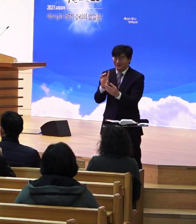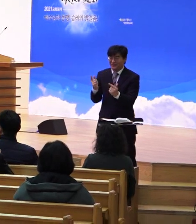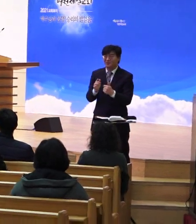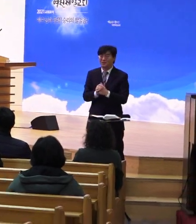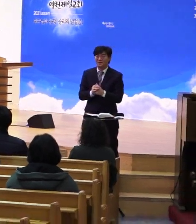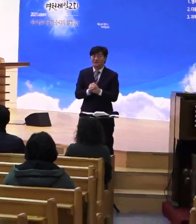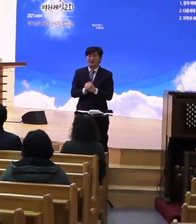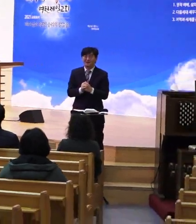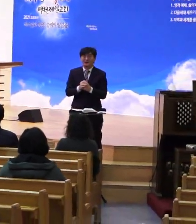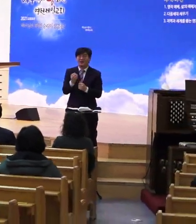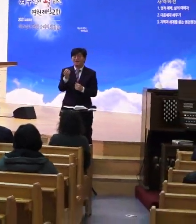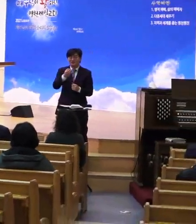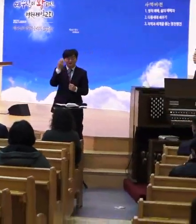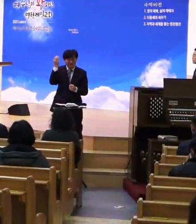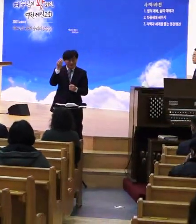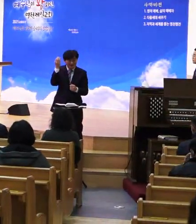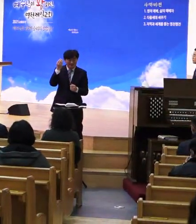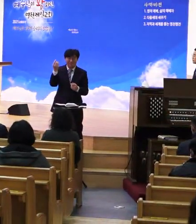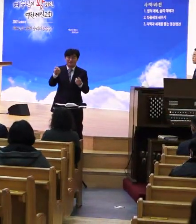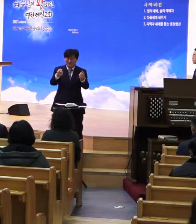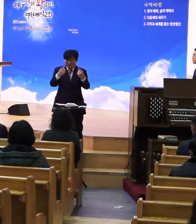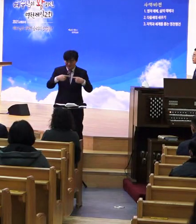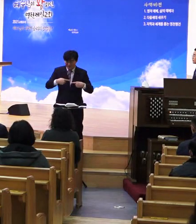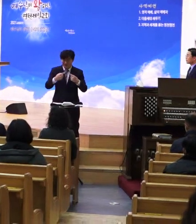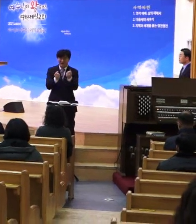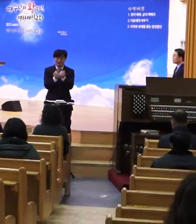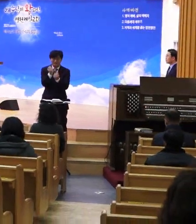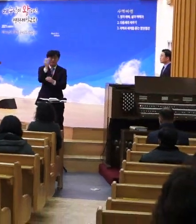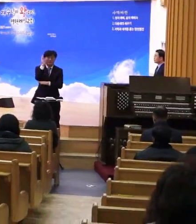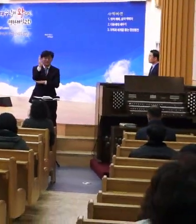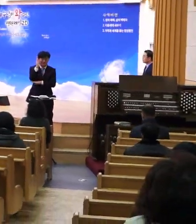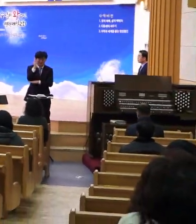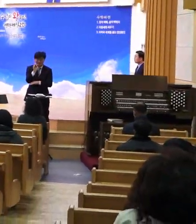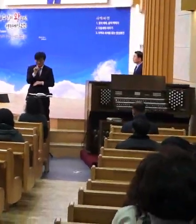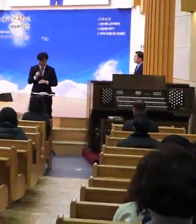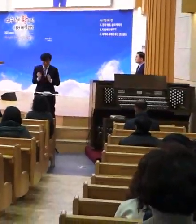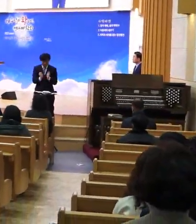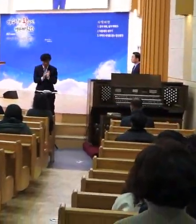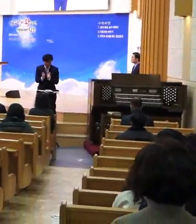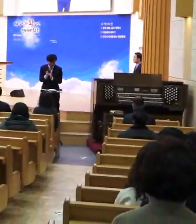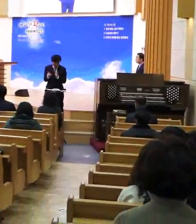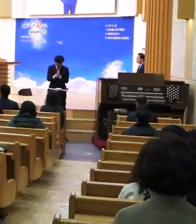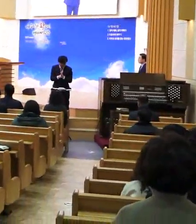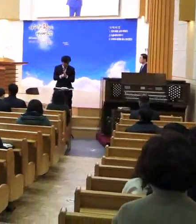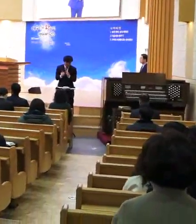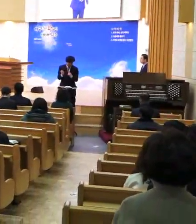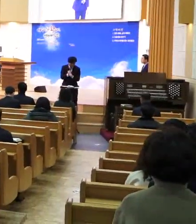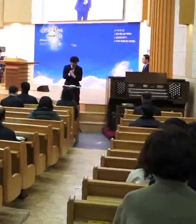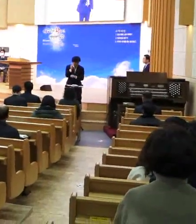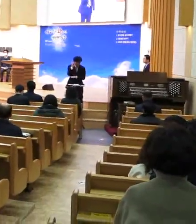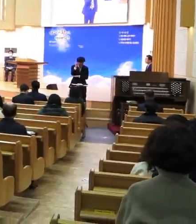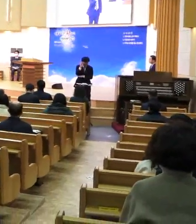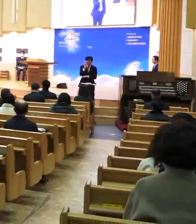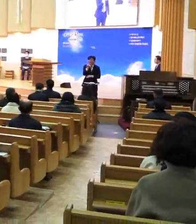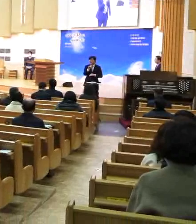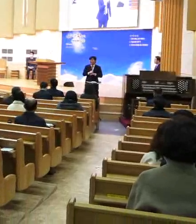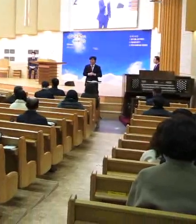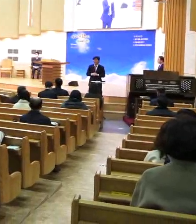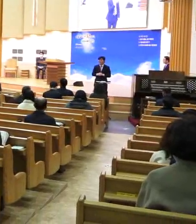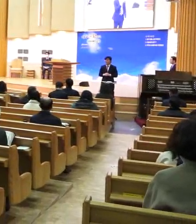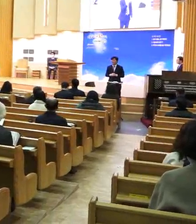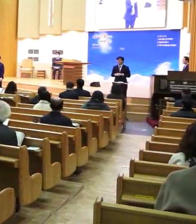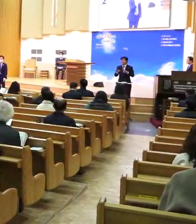누군지 모르지만 한 영혼이 돌아와야 됩니다. 누구에게로 돌아와야 됩니까? 주님께로 돌아와야 됩니다. 오늘